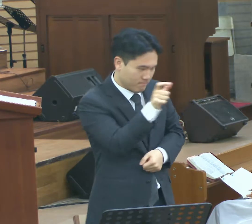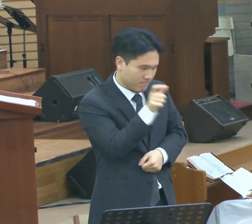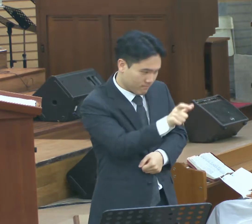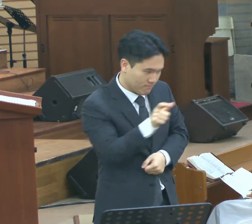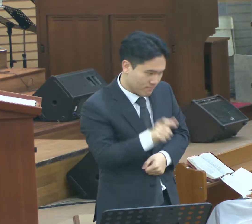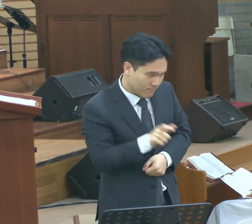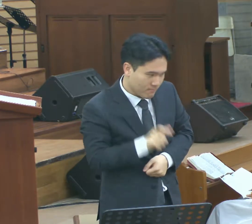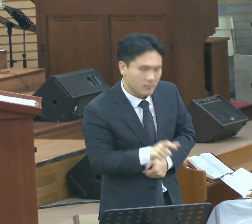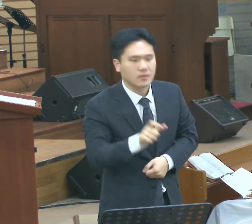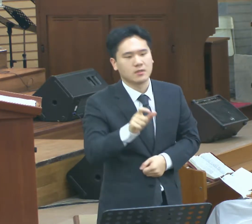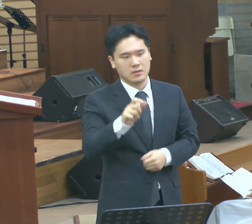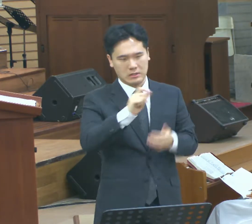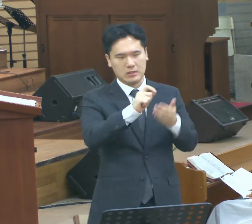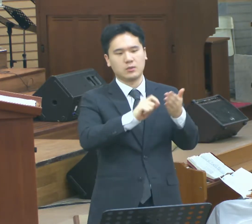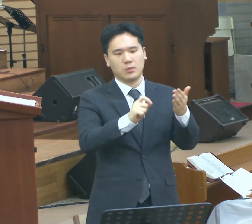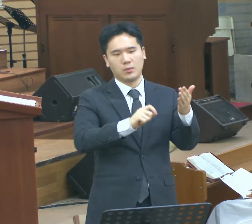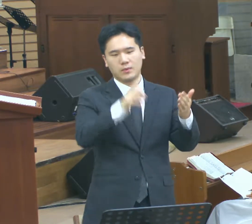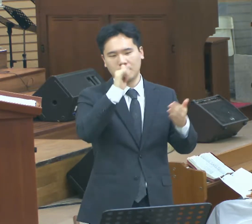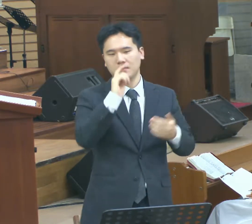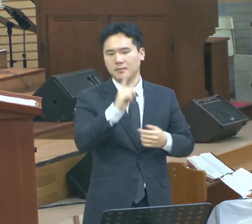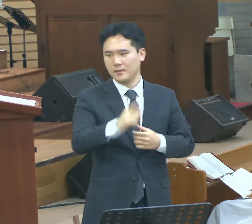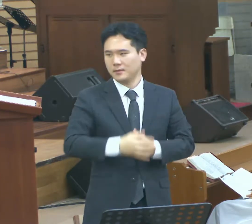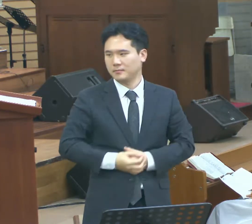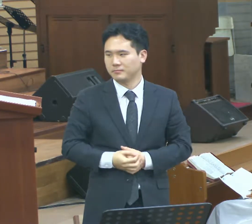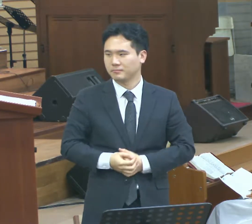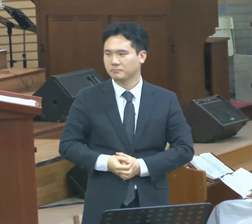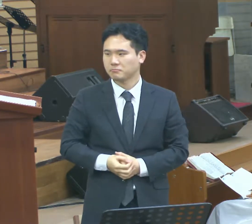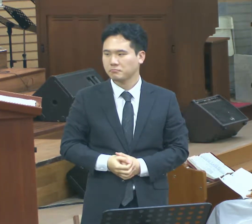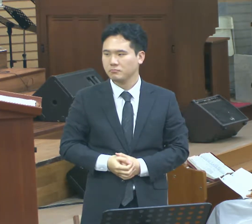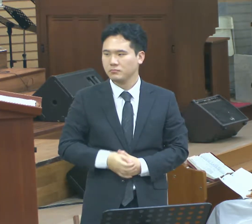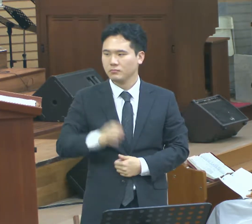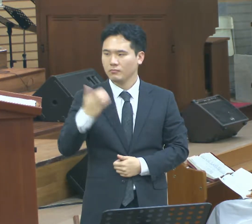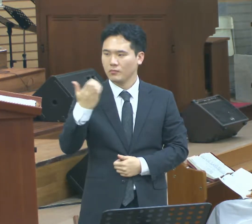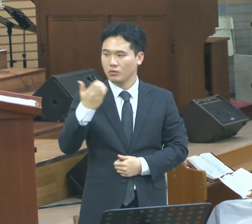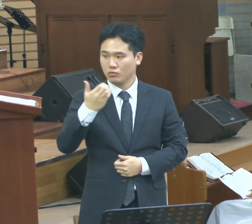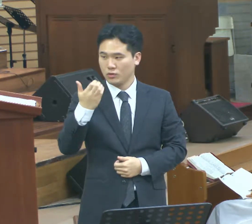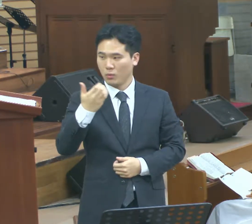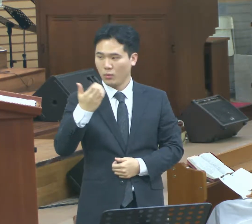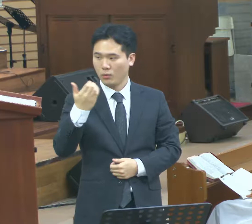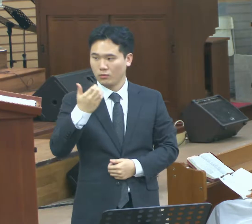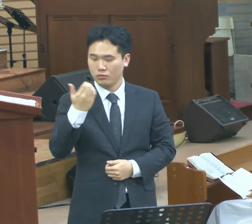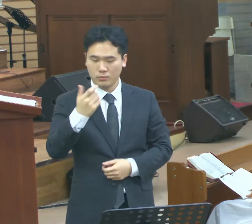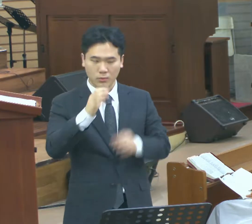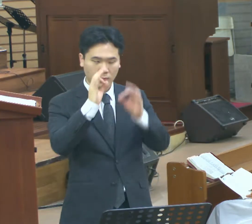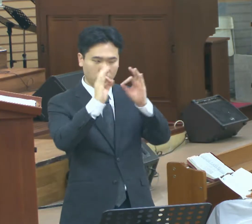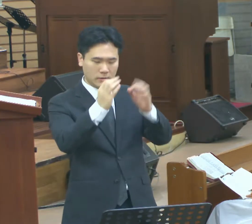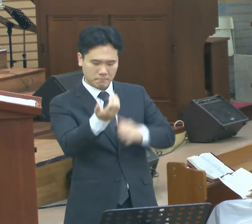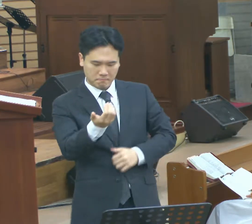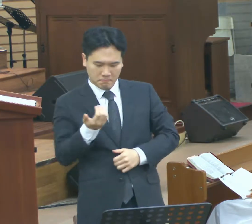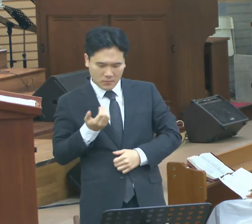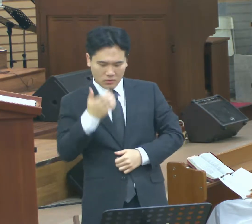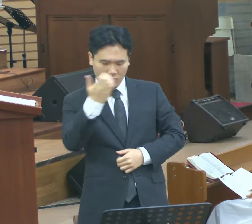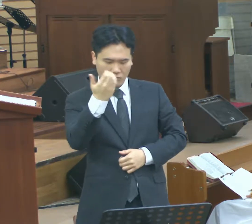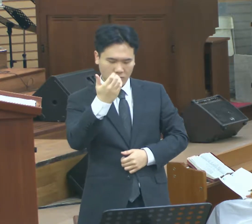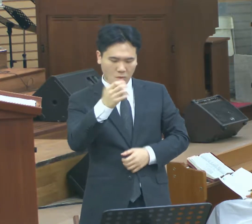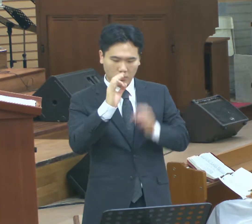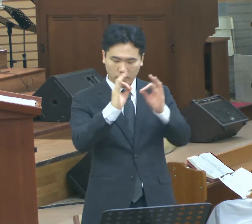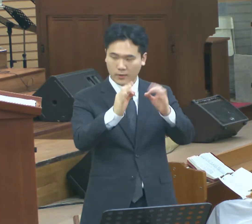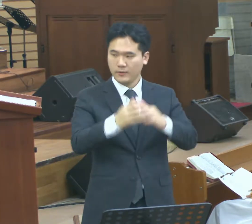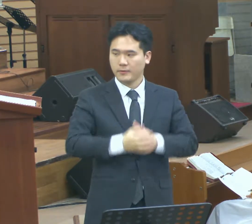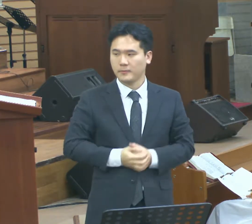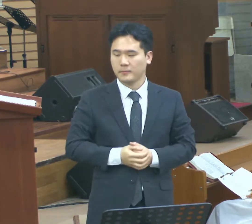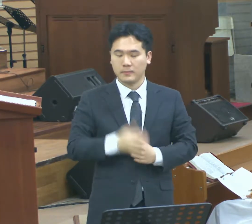있었길래 이렇게 노래하자고 하는가 95편을 조금 살펴볼 필요가 있는 거예요. 95편을